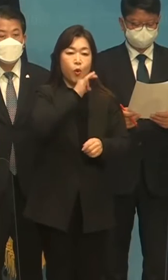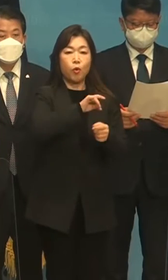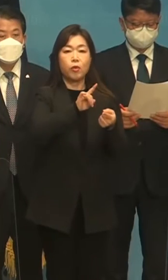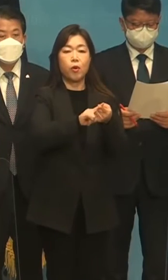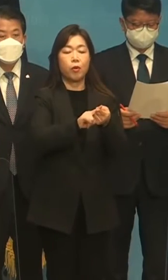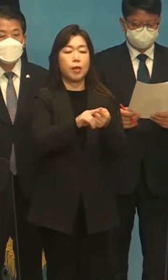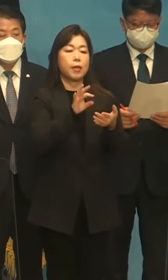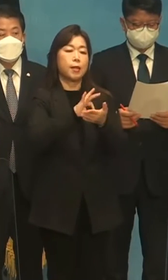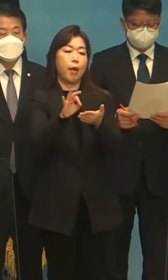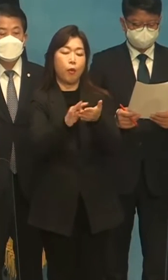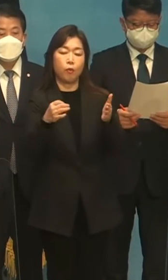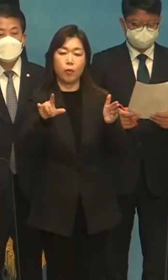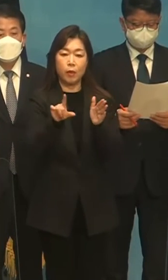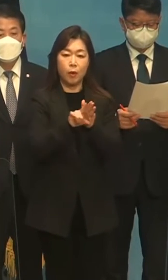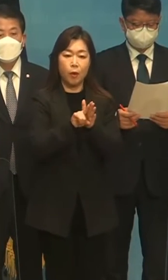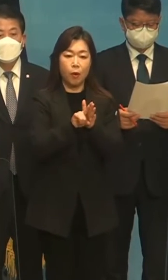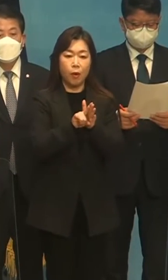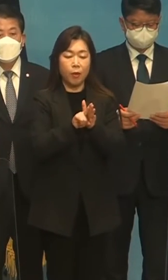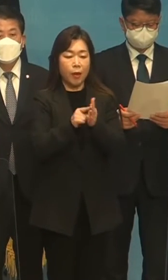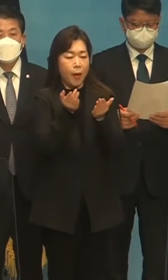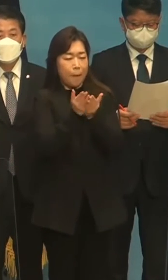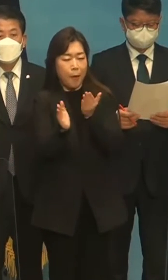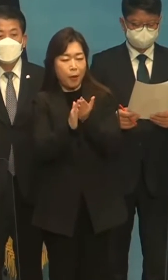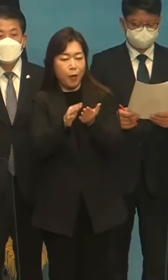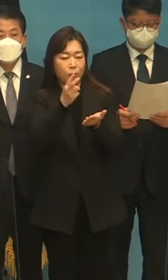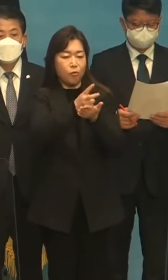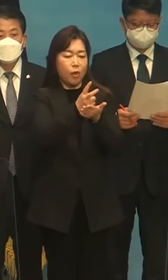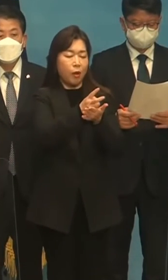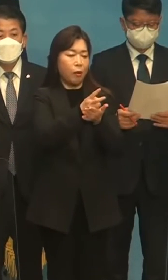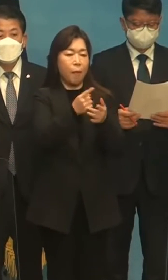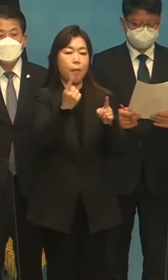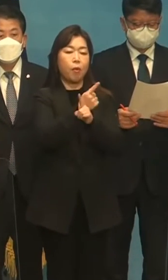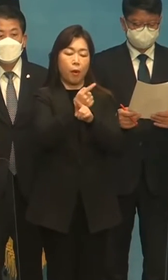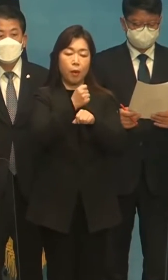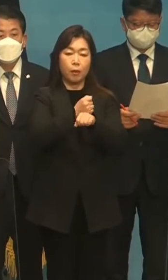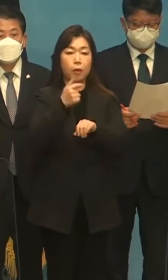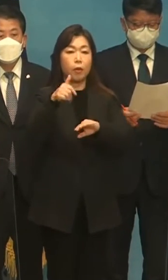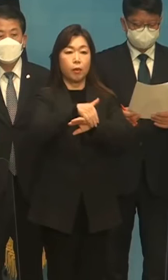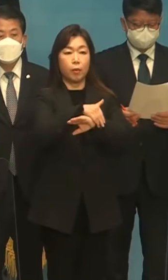효율적인 이용을 위한 불합리한 규제를 완화해 나갈 것이다.